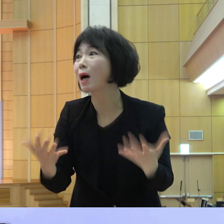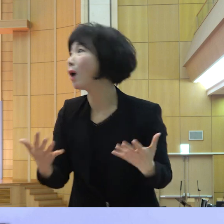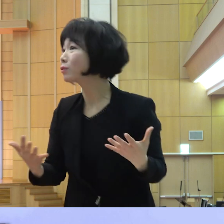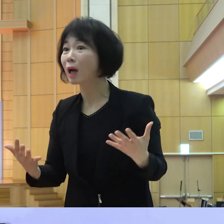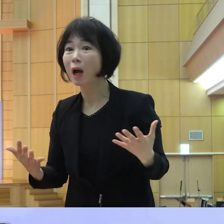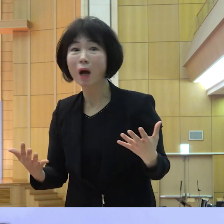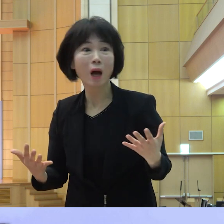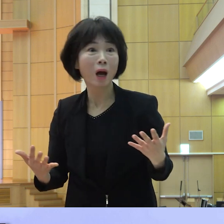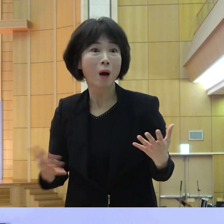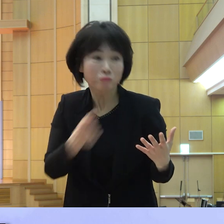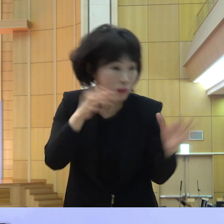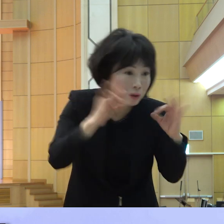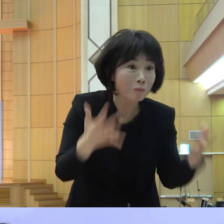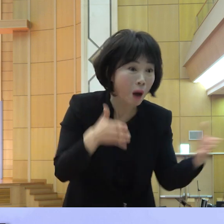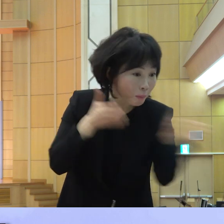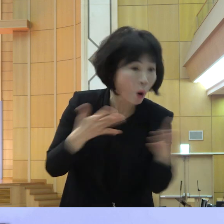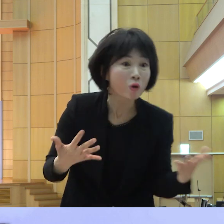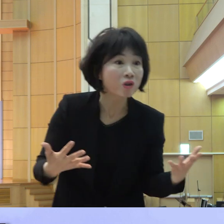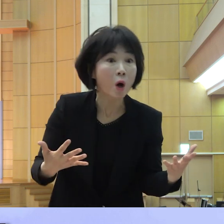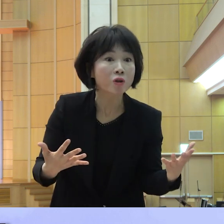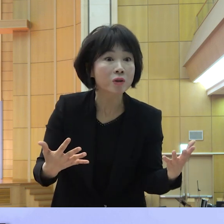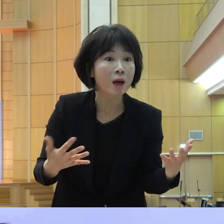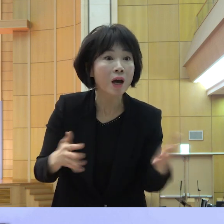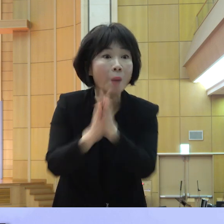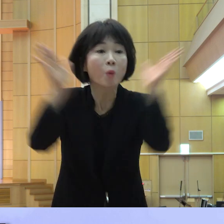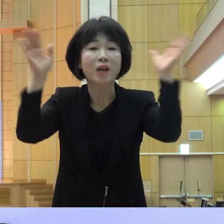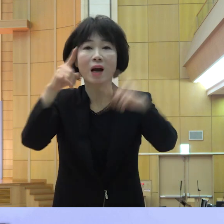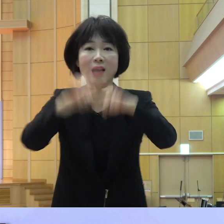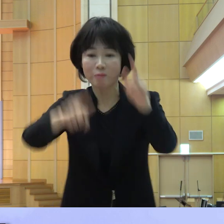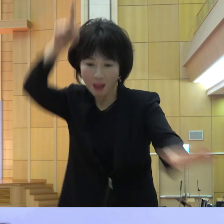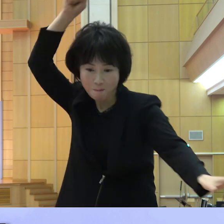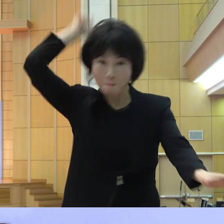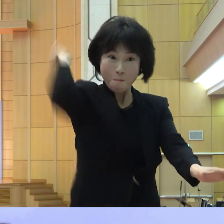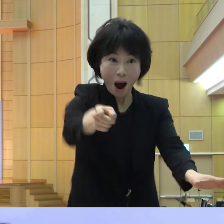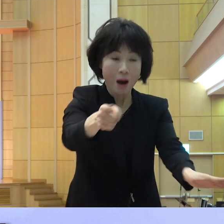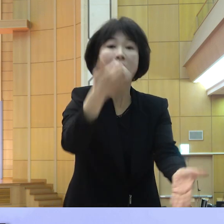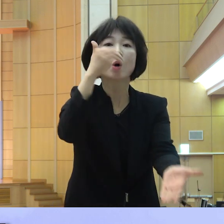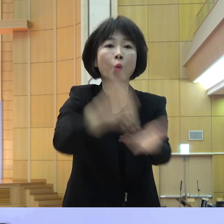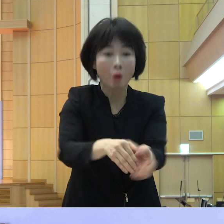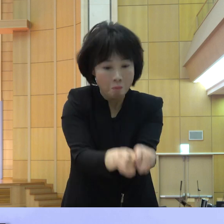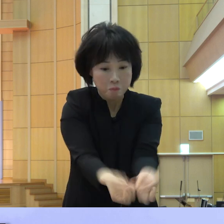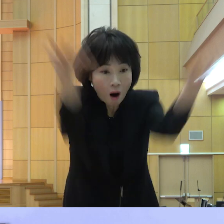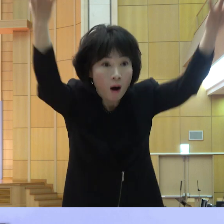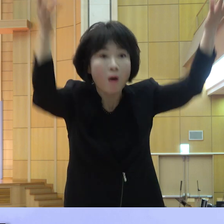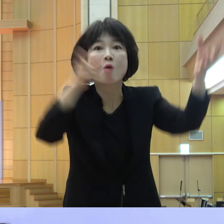침으로 반석에서 소위 안반수가 엄청나게 물이 나와서